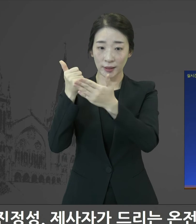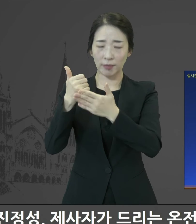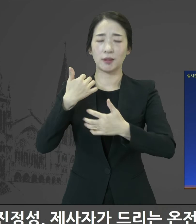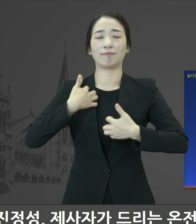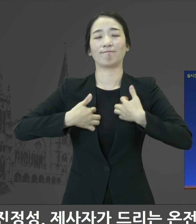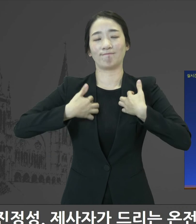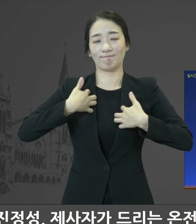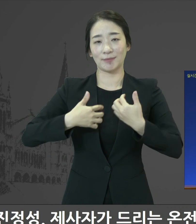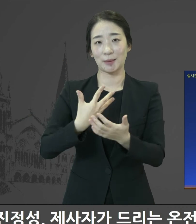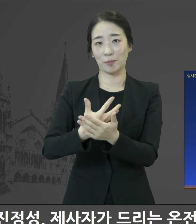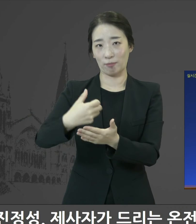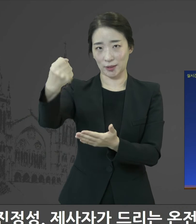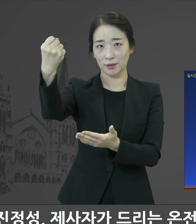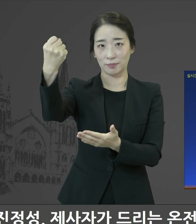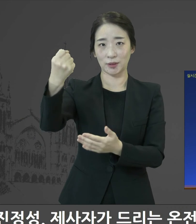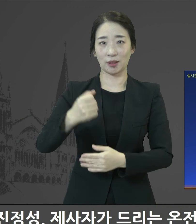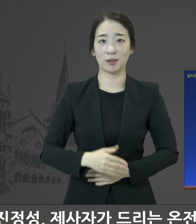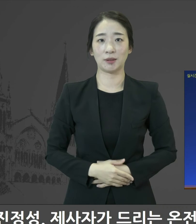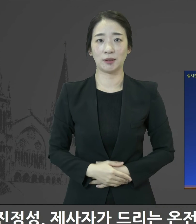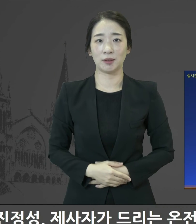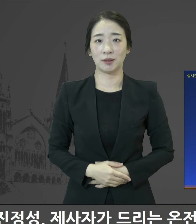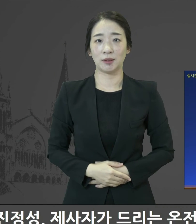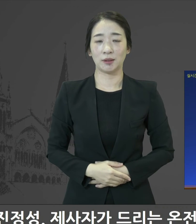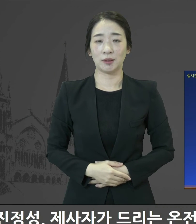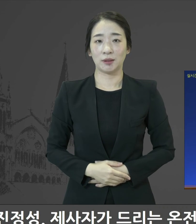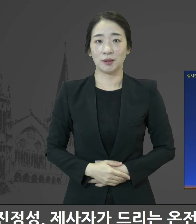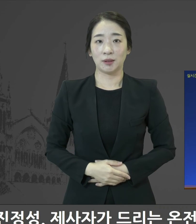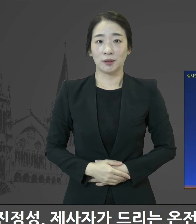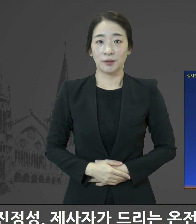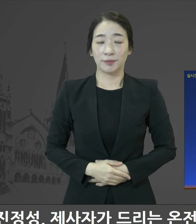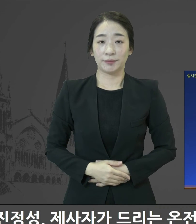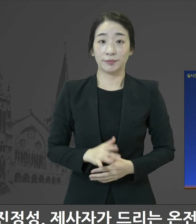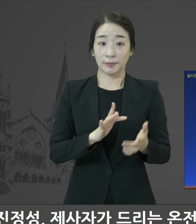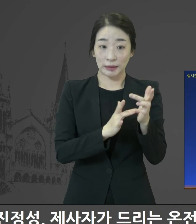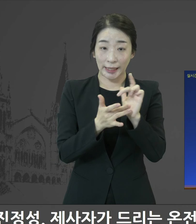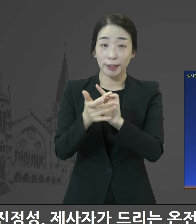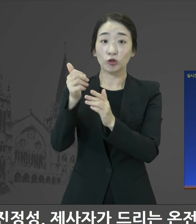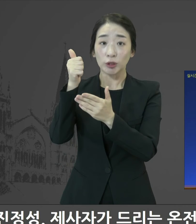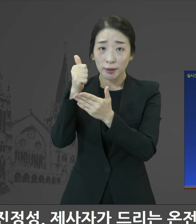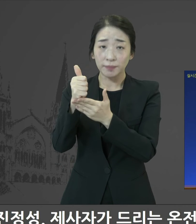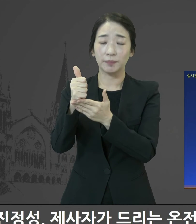겁니다. 예수님은 바로 그걸 들으셨다는 겁니다.